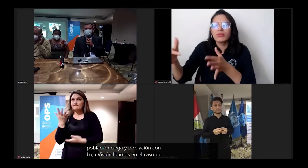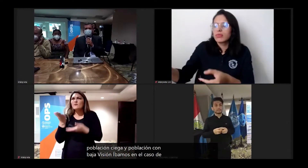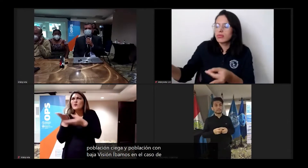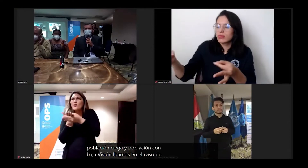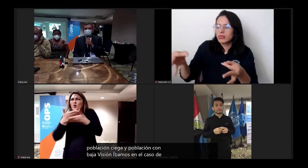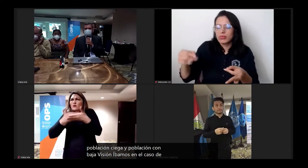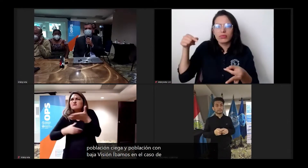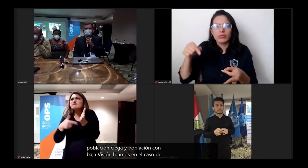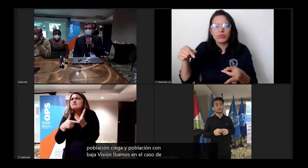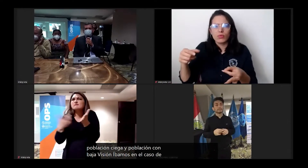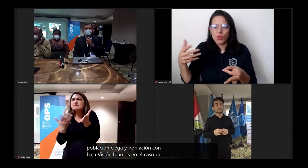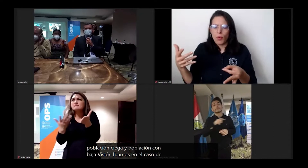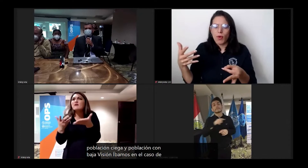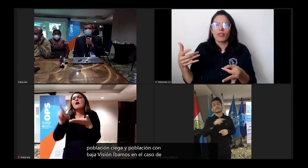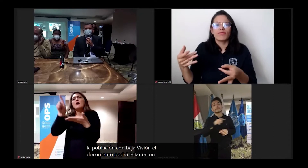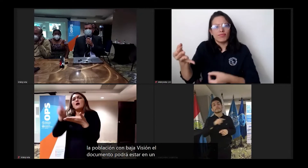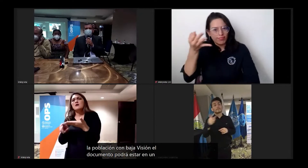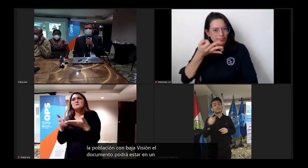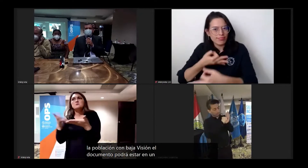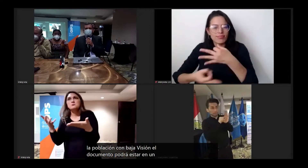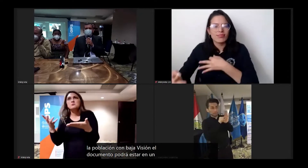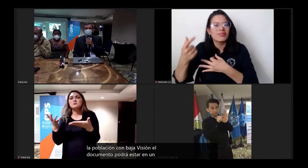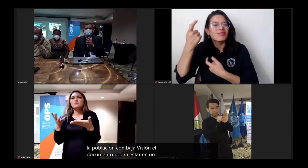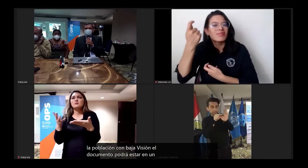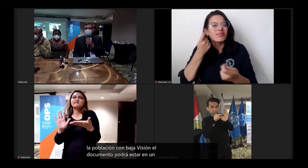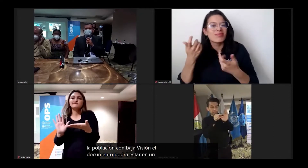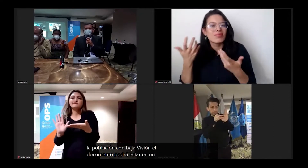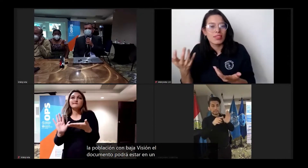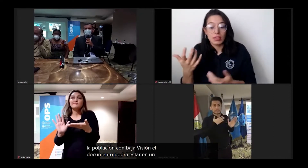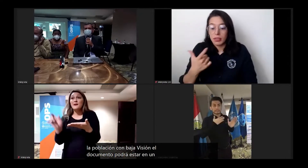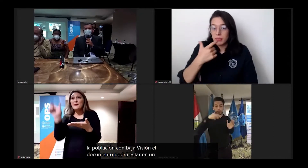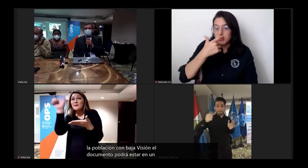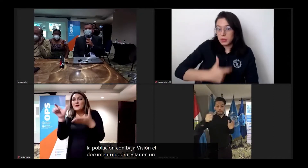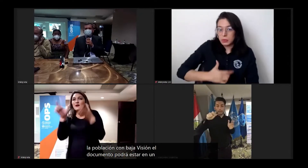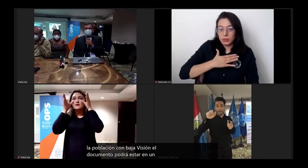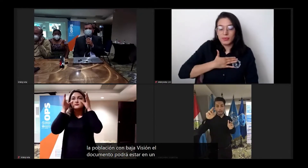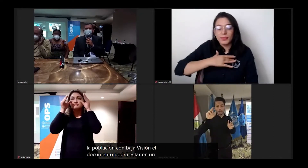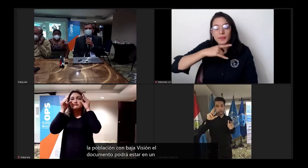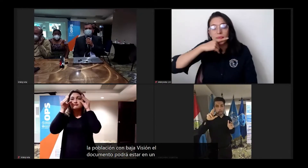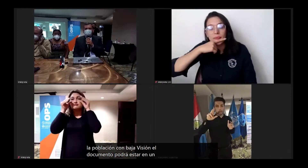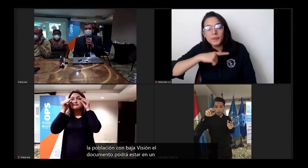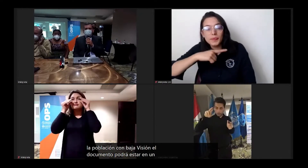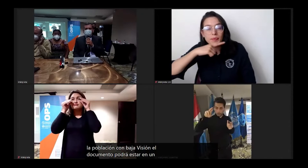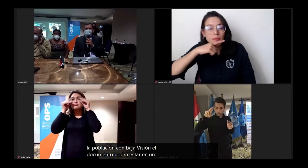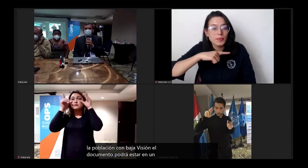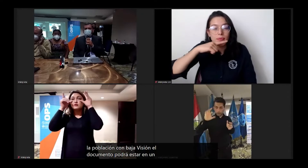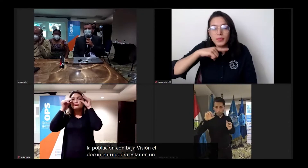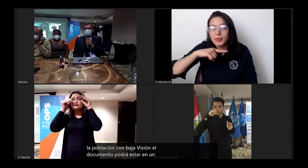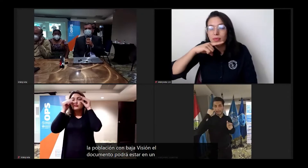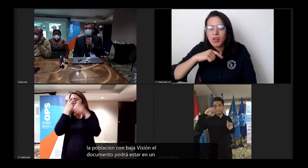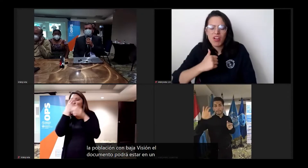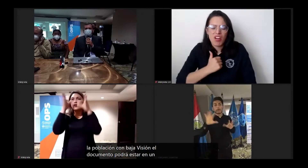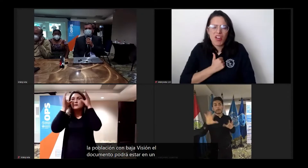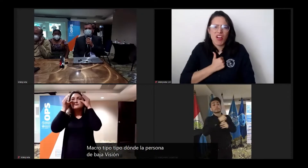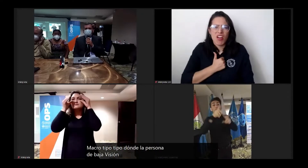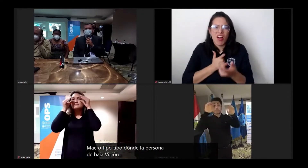en un macrotipo donde la persona de baja visión, de manera